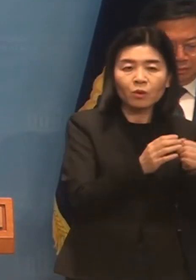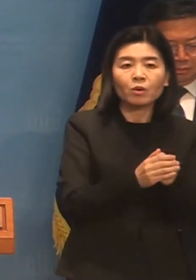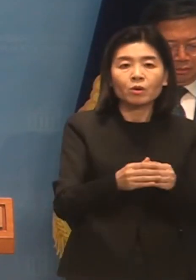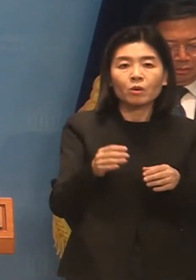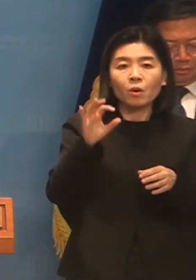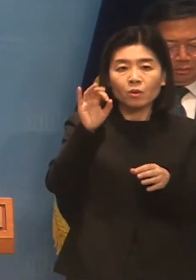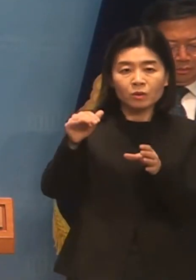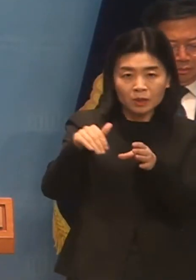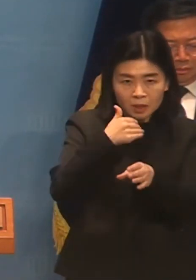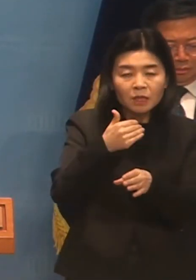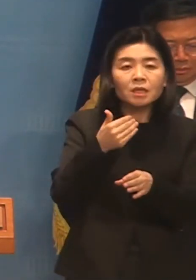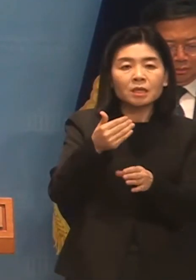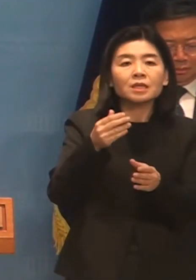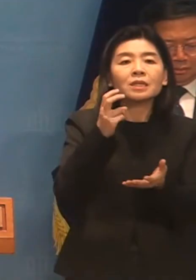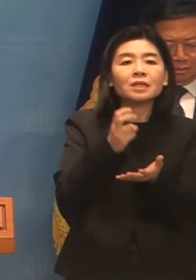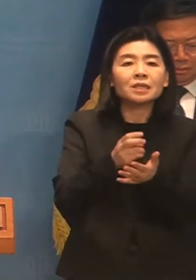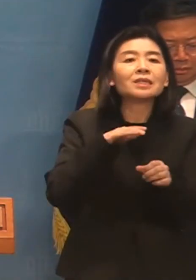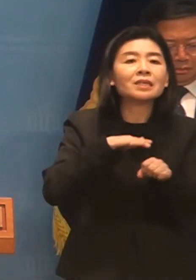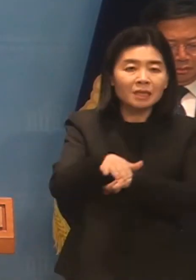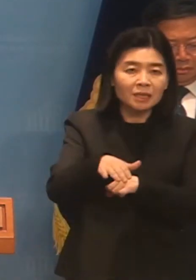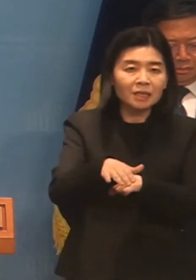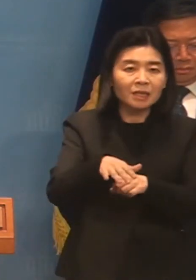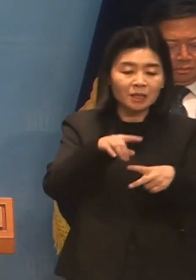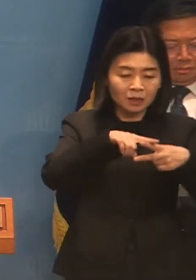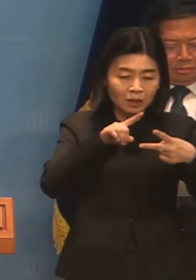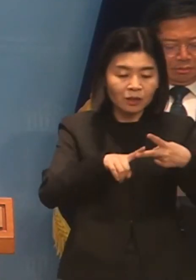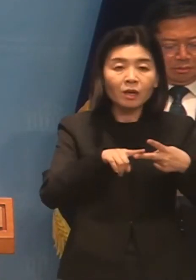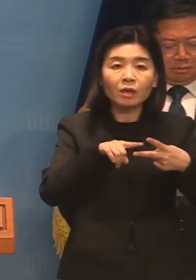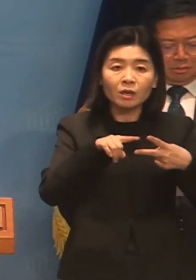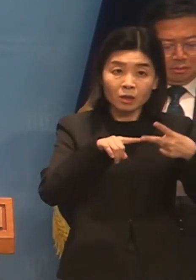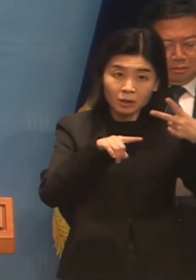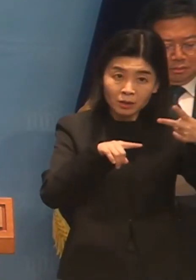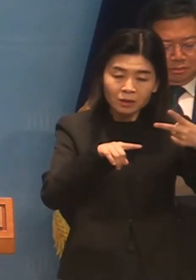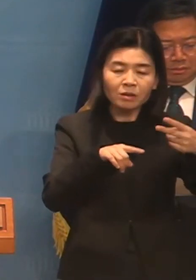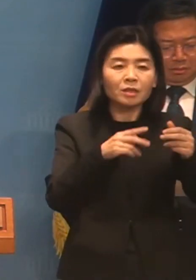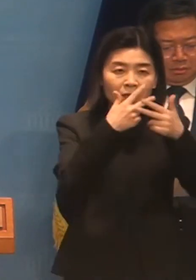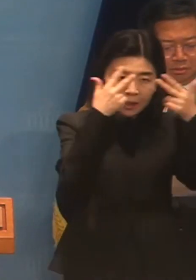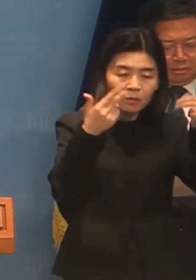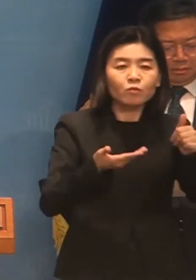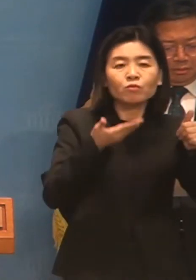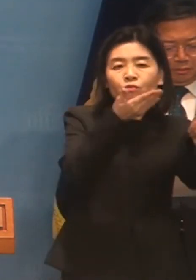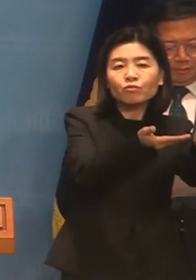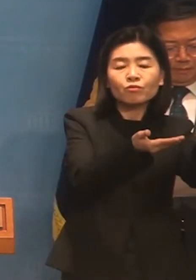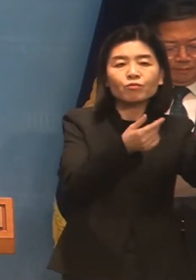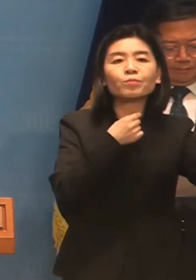제도 마련 두 가지 정책을 이재명 후보에게 전달하려 합니다.